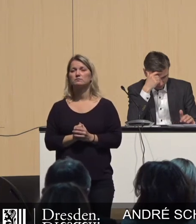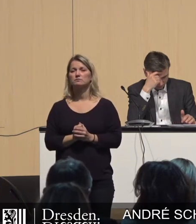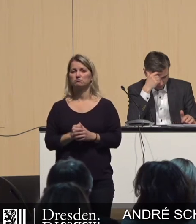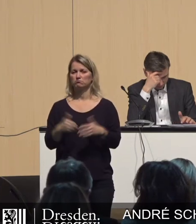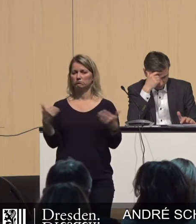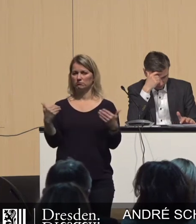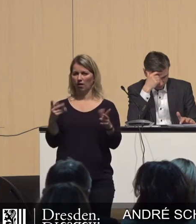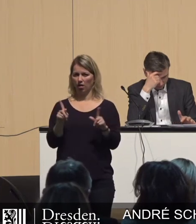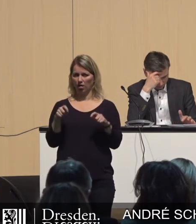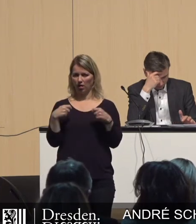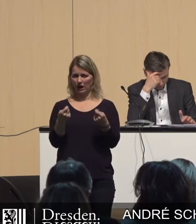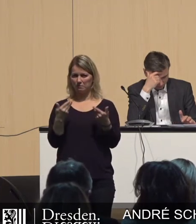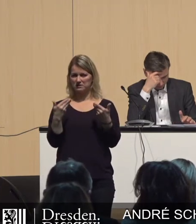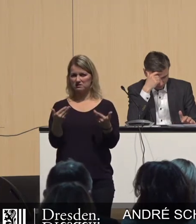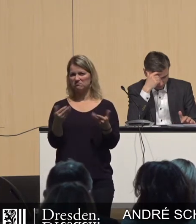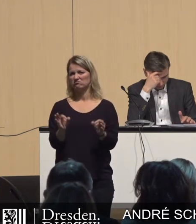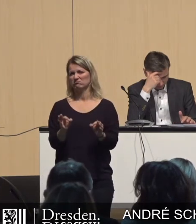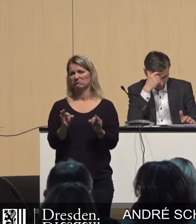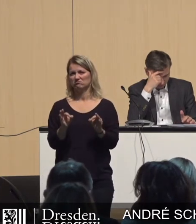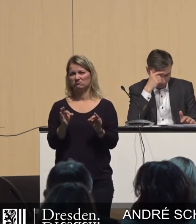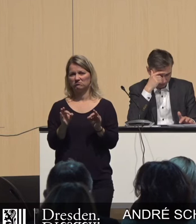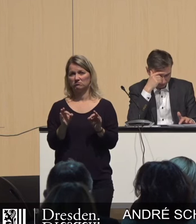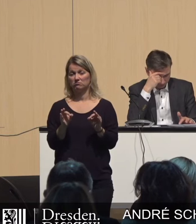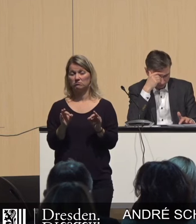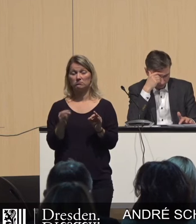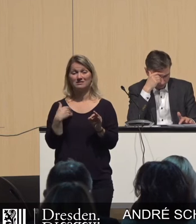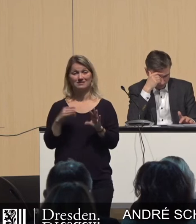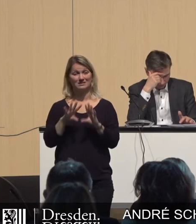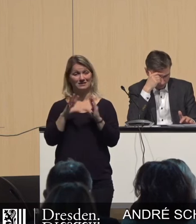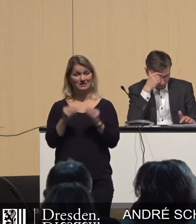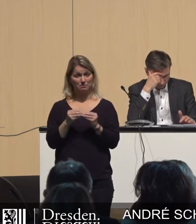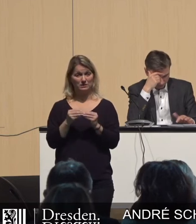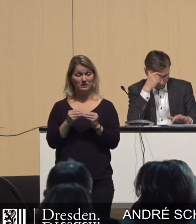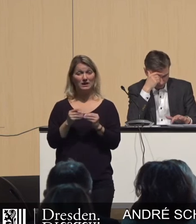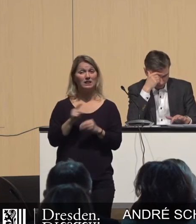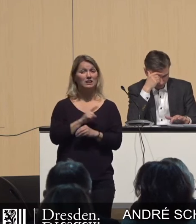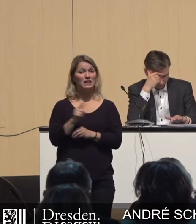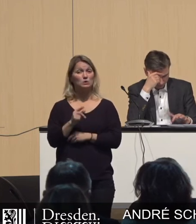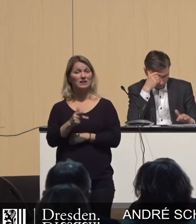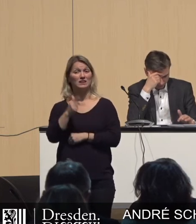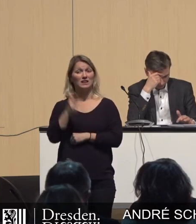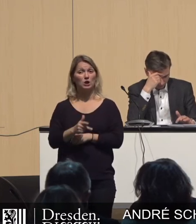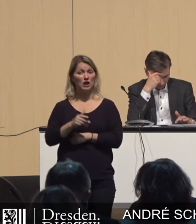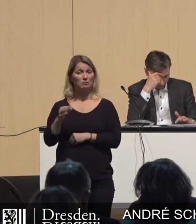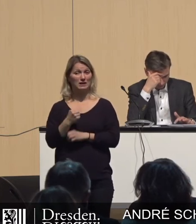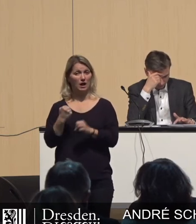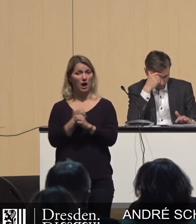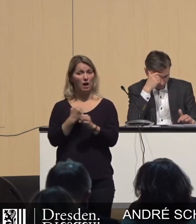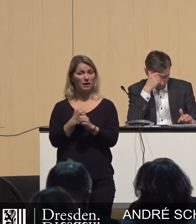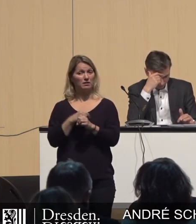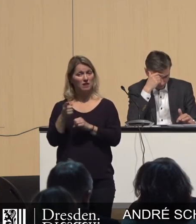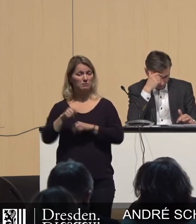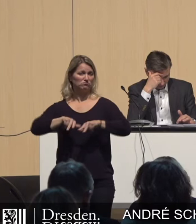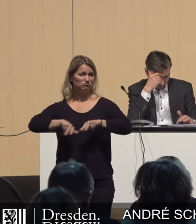großartigen Ergebnisse wurden von den insgesamt rund 1.300 Mitarbeiterinnen und Mitarbeitern